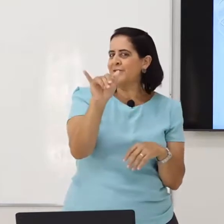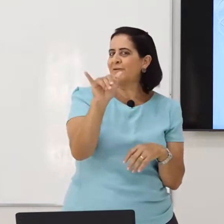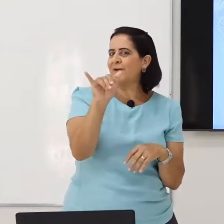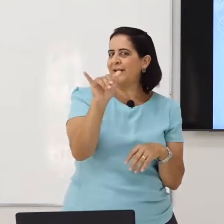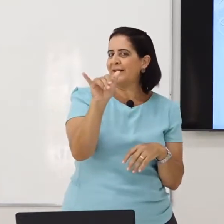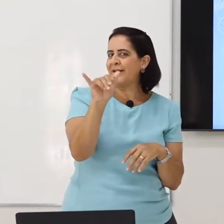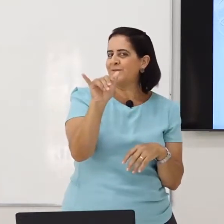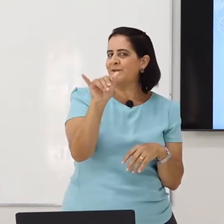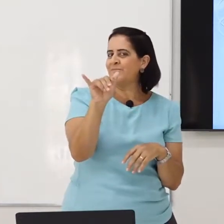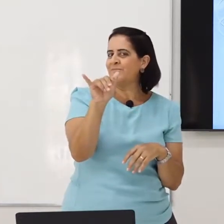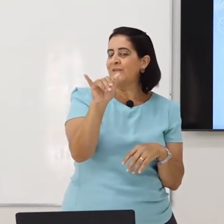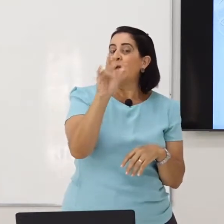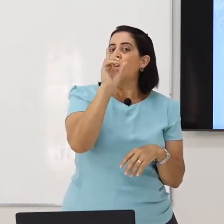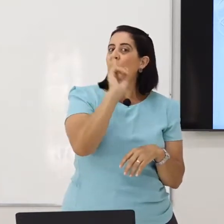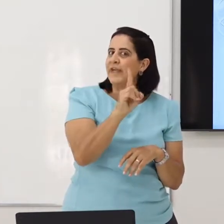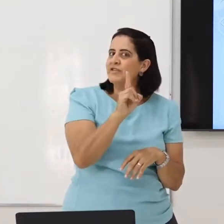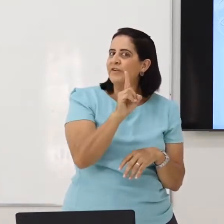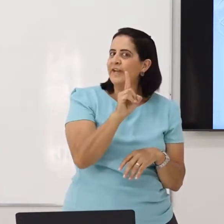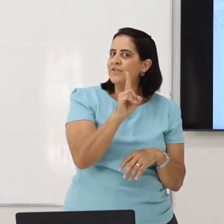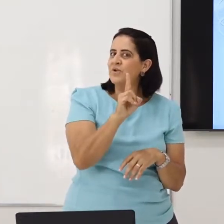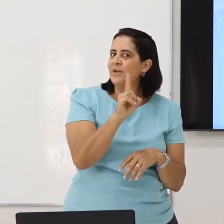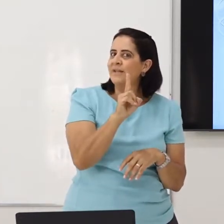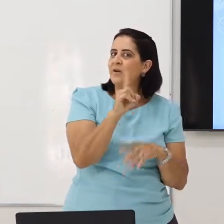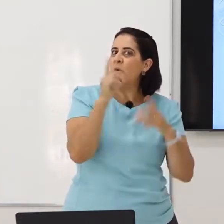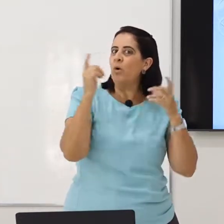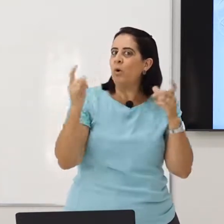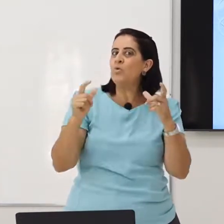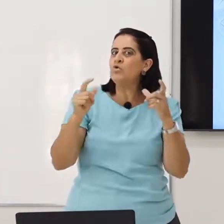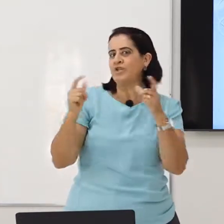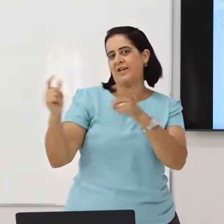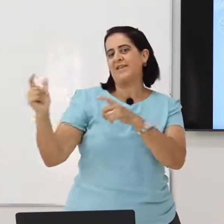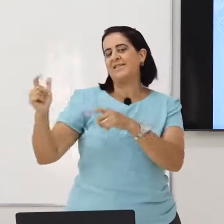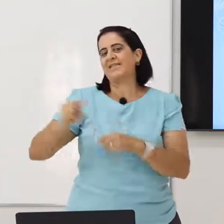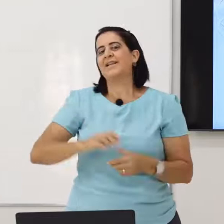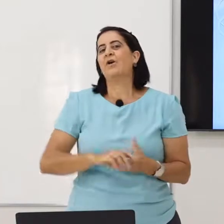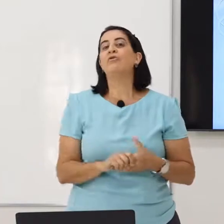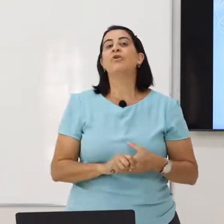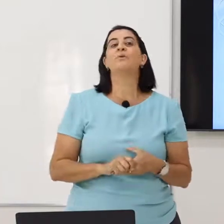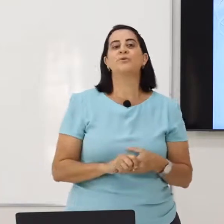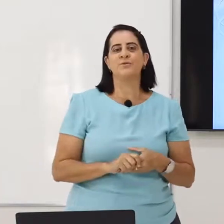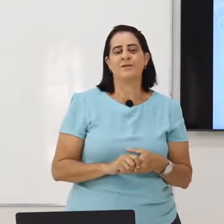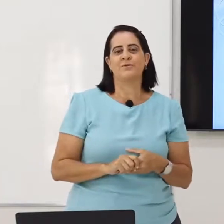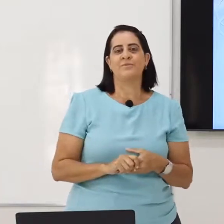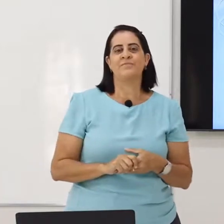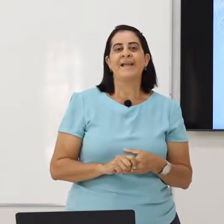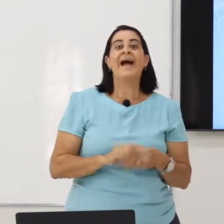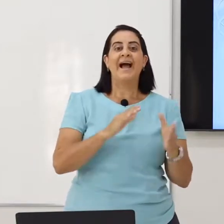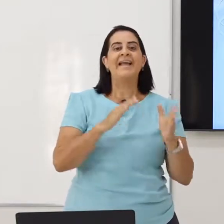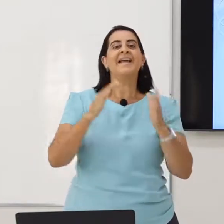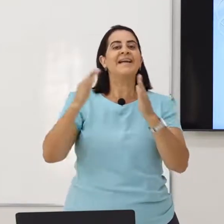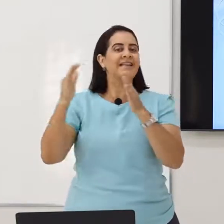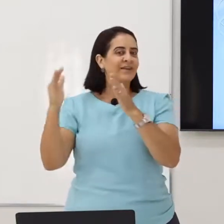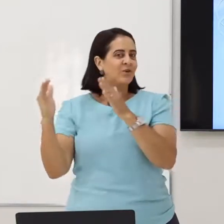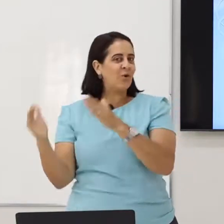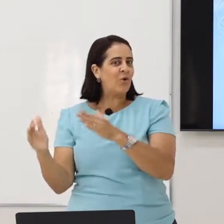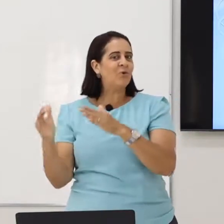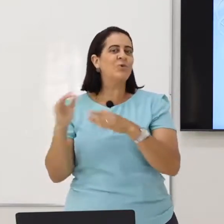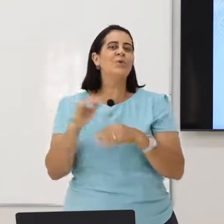com a letra Y? O que diferenciou, então, onde esse sinal foi produzido? Aí é que dá todo